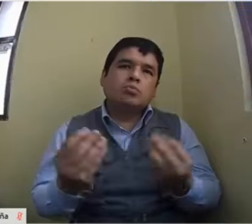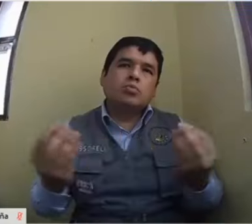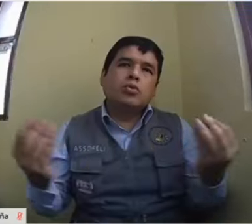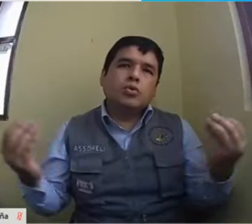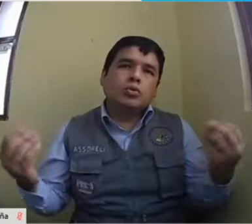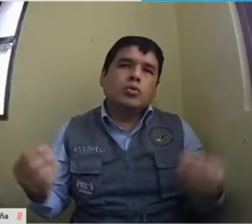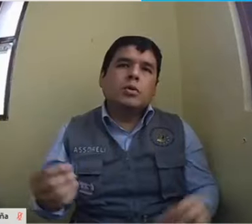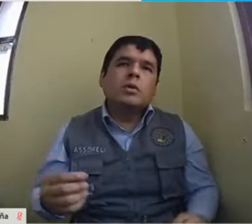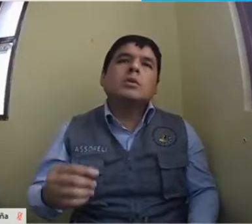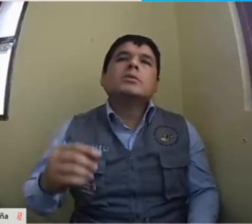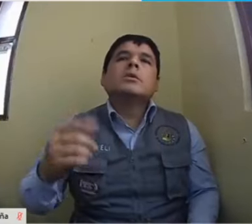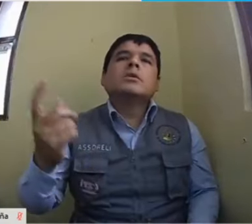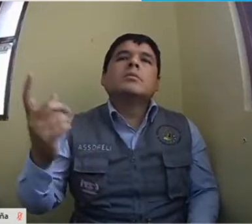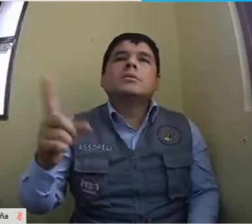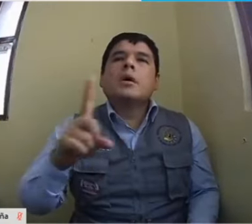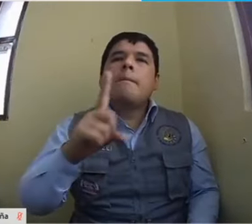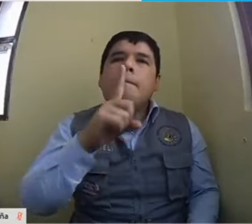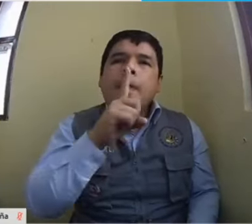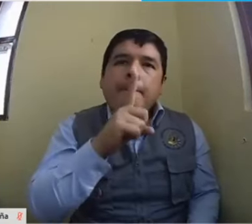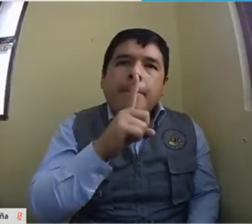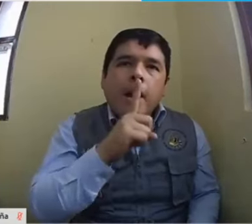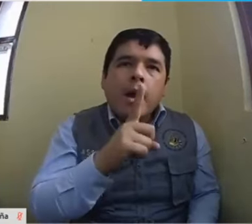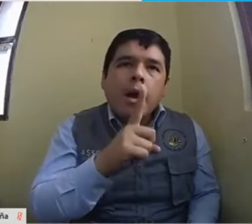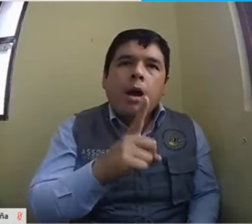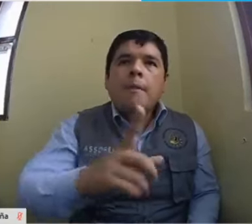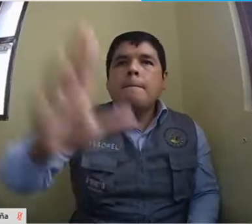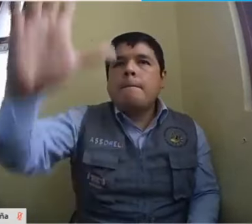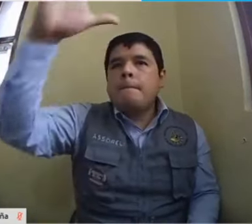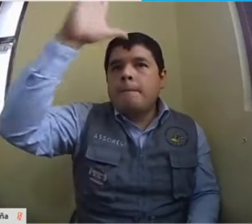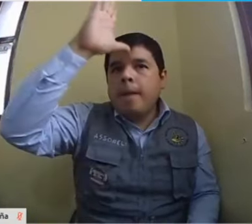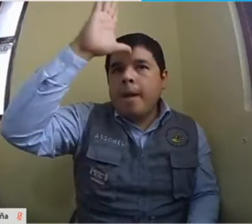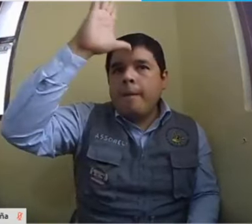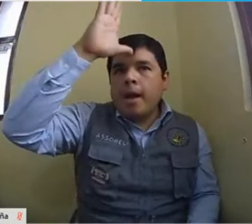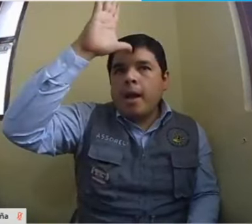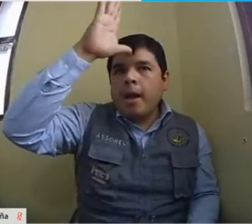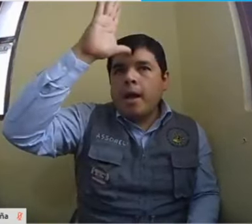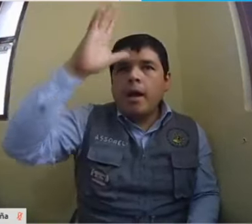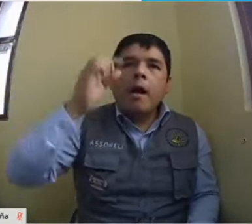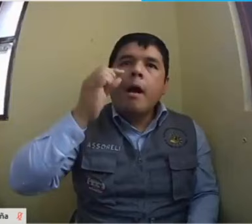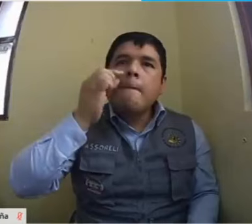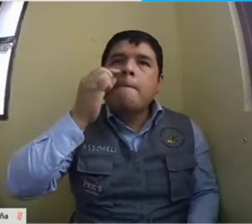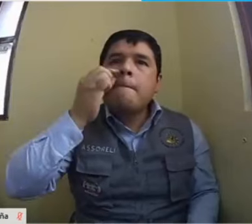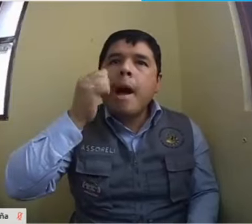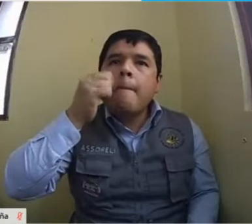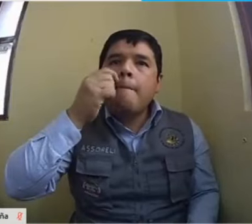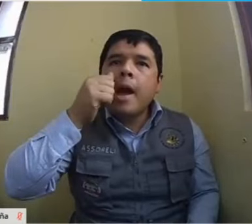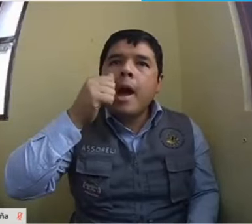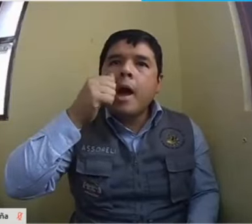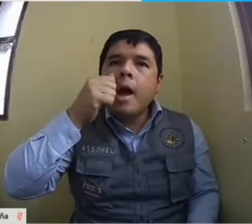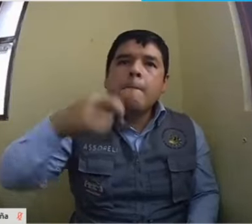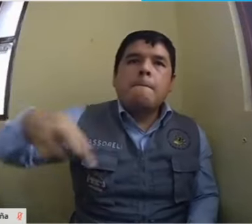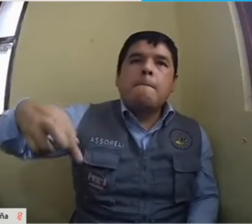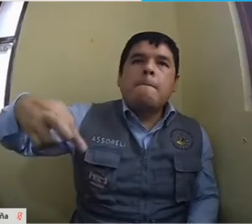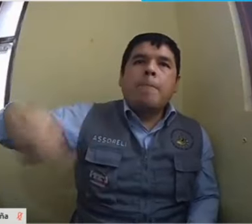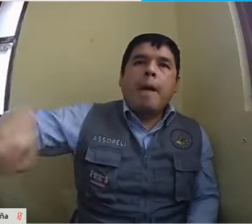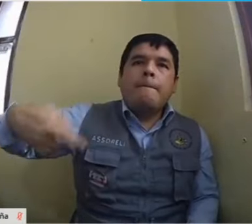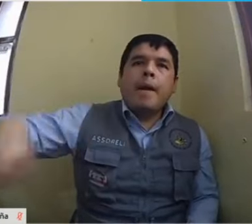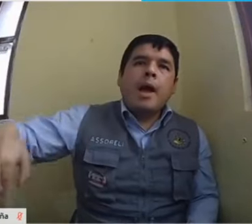También tiene muchas señas en todo el país. Papá con el índice en la boca, la mano con la frente, en